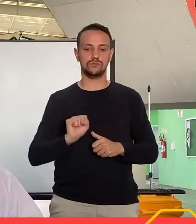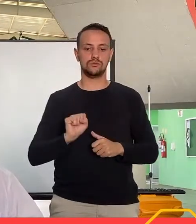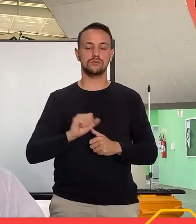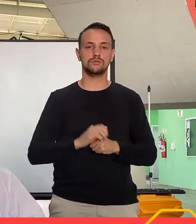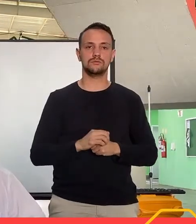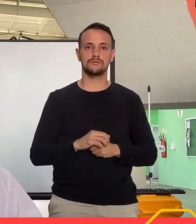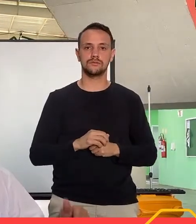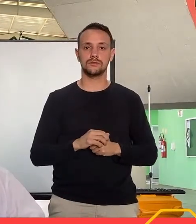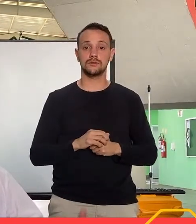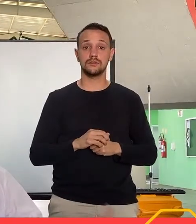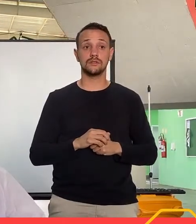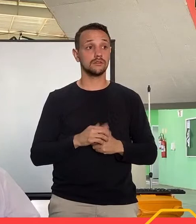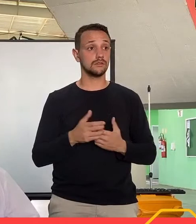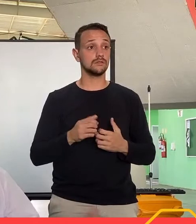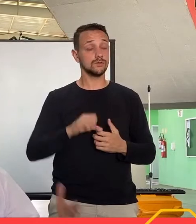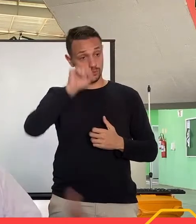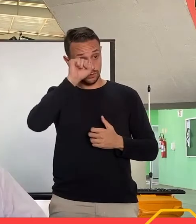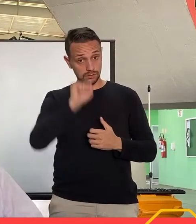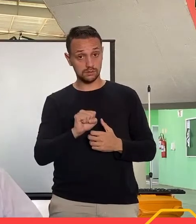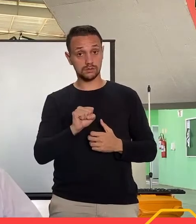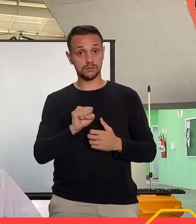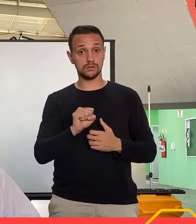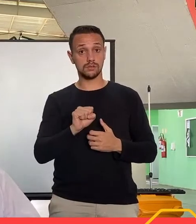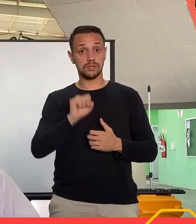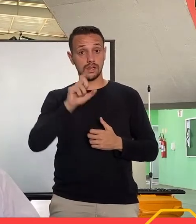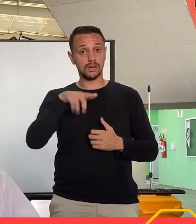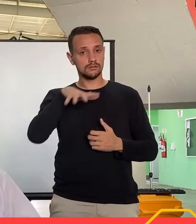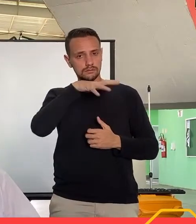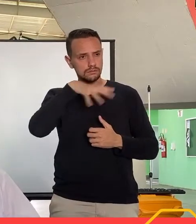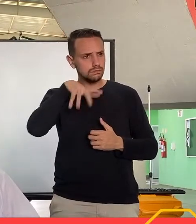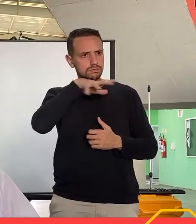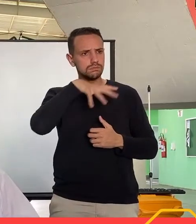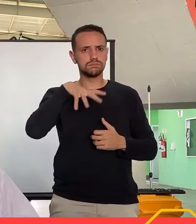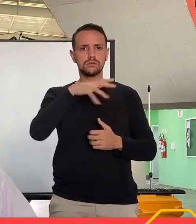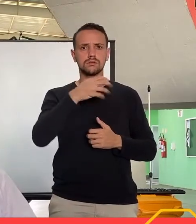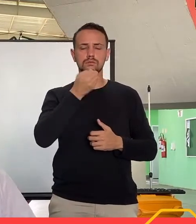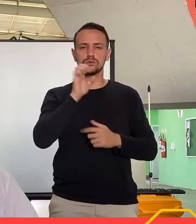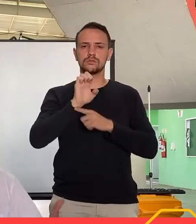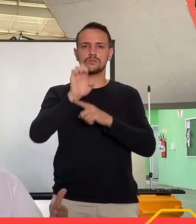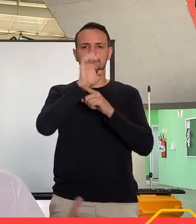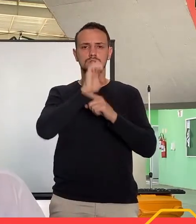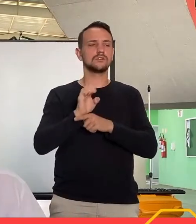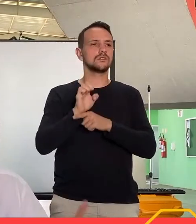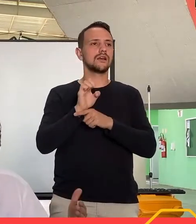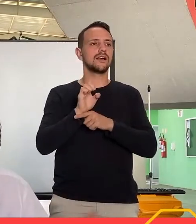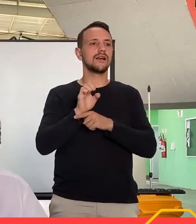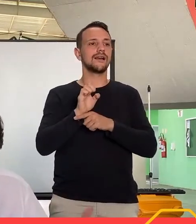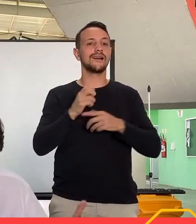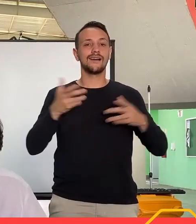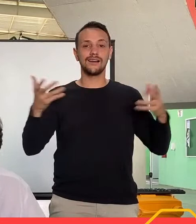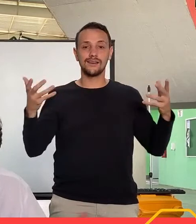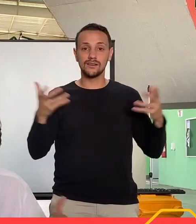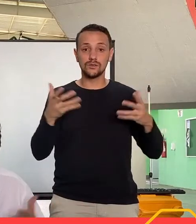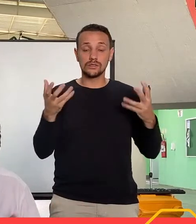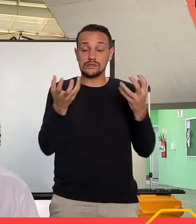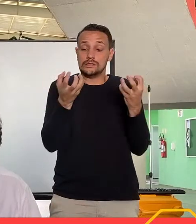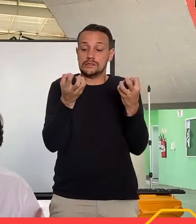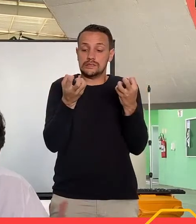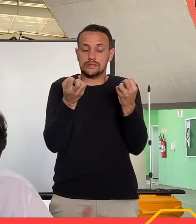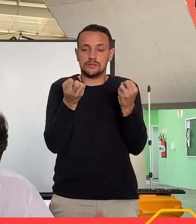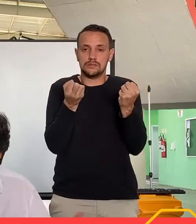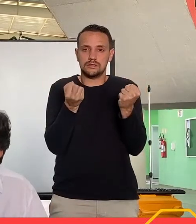Sul. O Rio Grande do Sul era um estado, era um celeiro. E hoje, amarga seca.